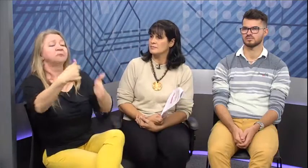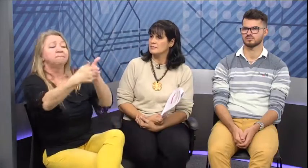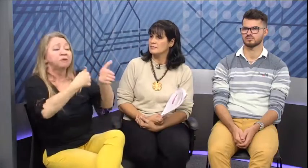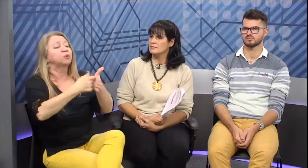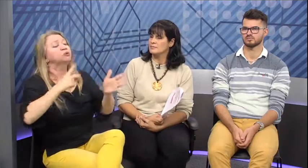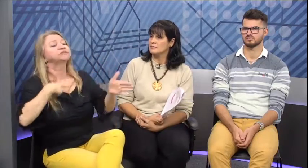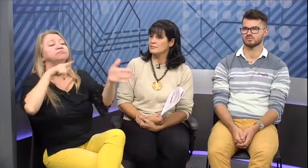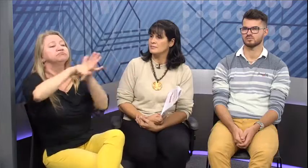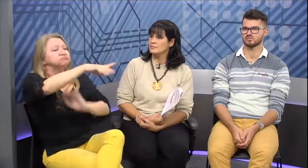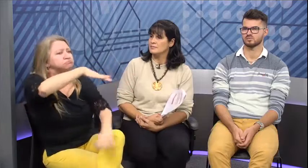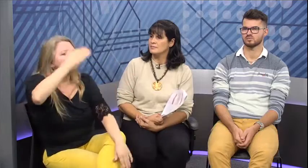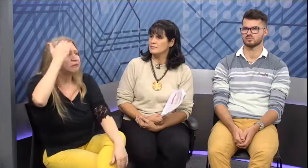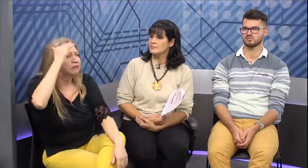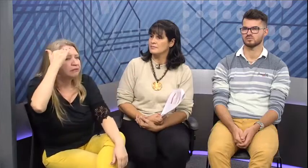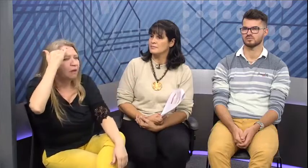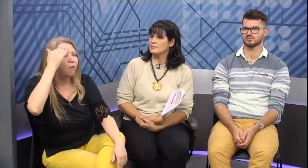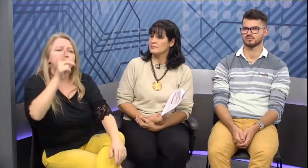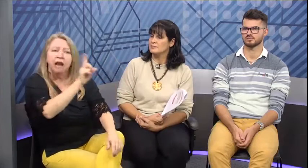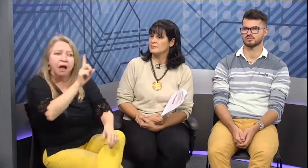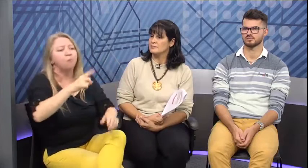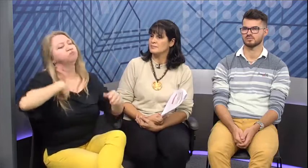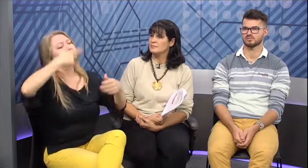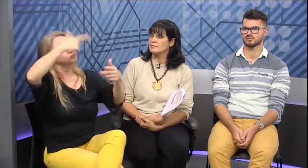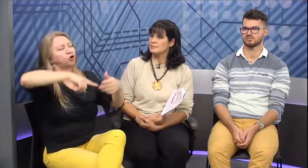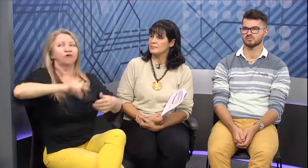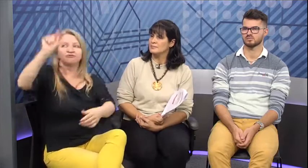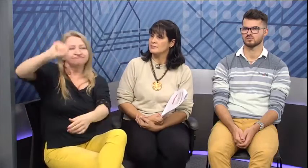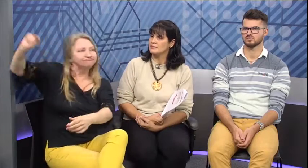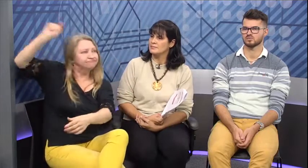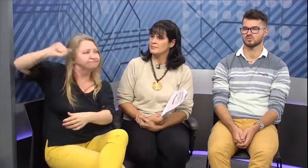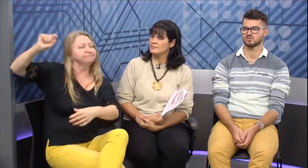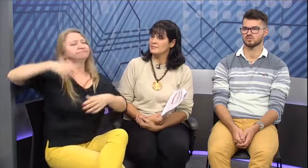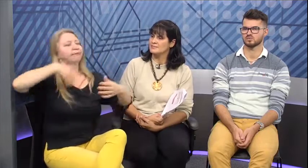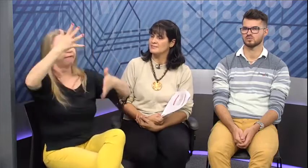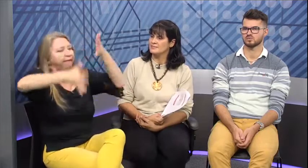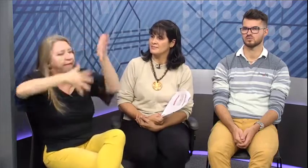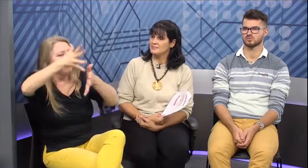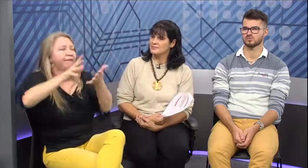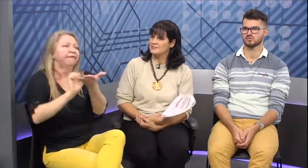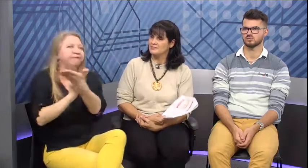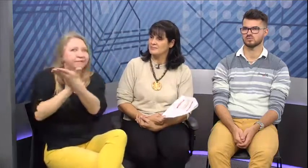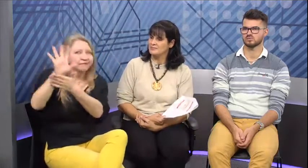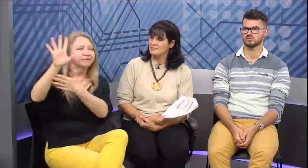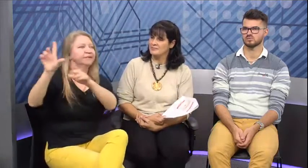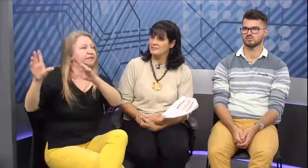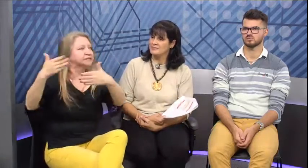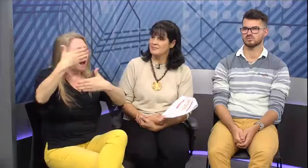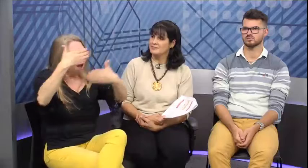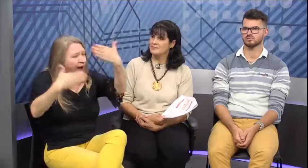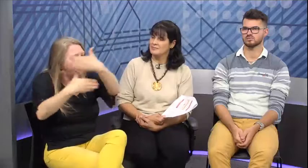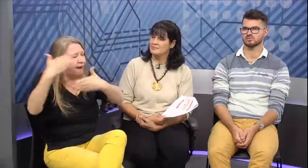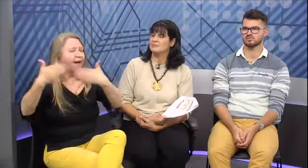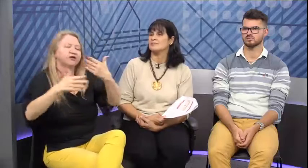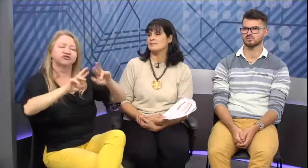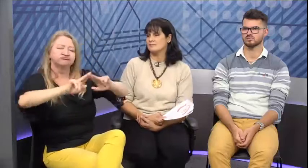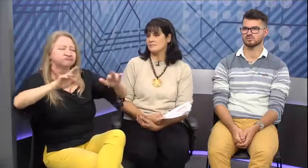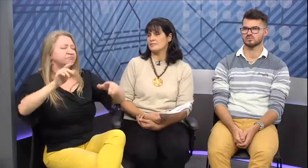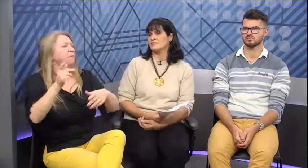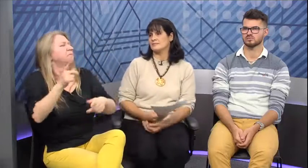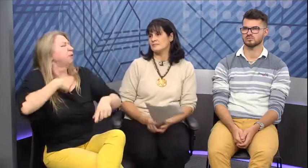né? Eu ministro as aulas sozinhas, e às vezes eu pergunto, entenderam, não entenderam? Eu vou lá e escrevo no quadro novamente, uso bastante recurso